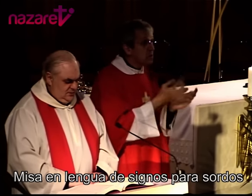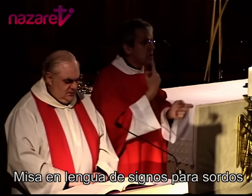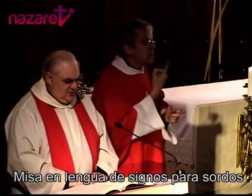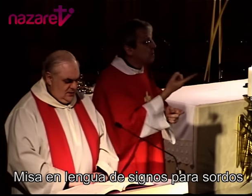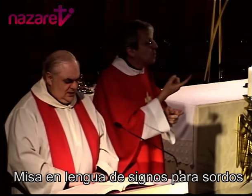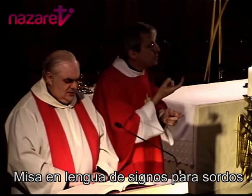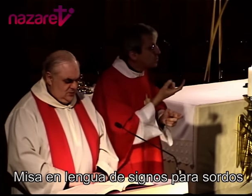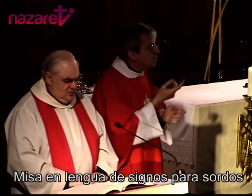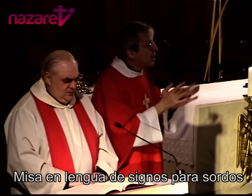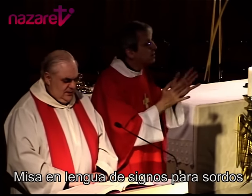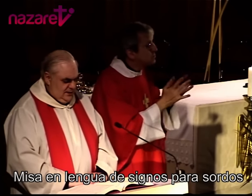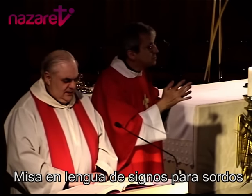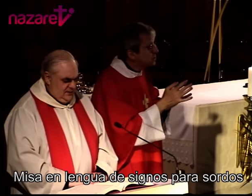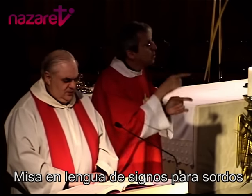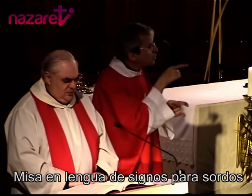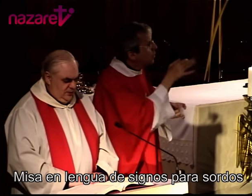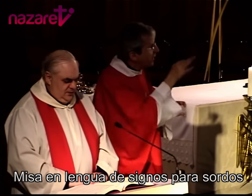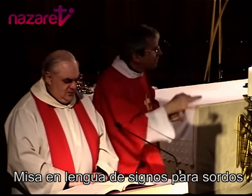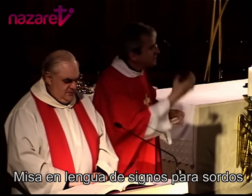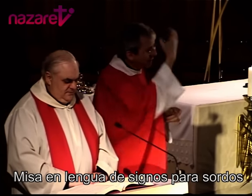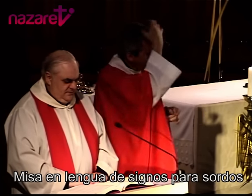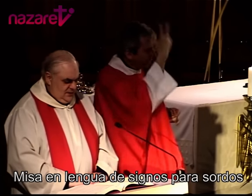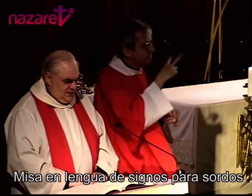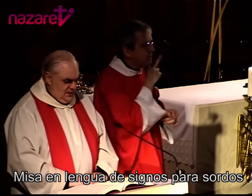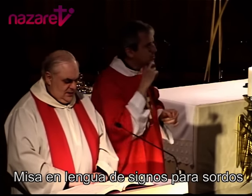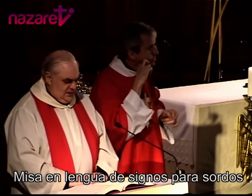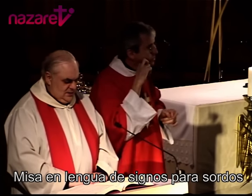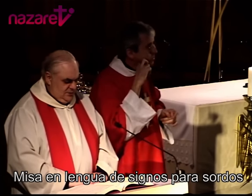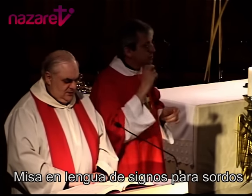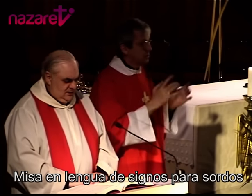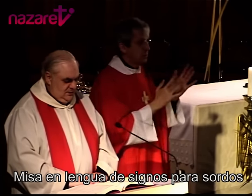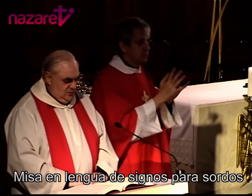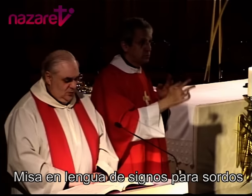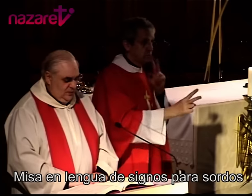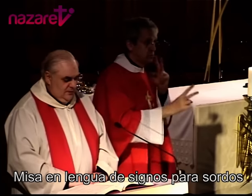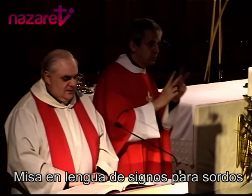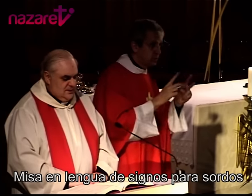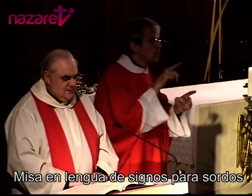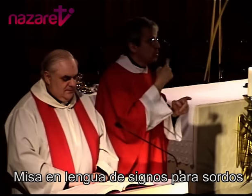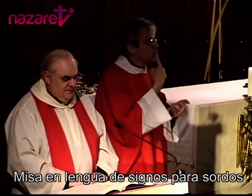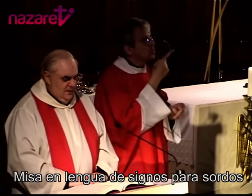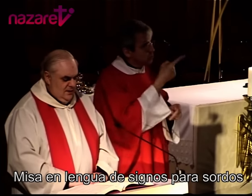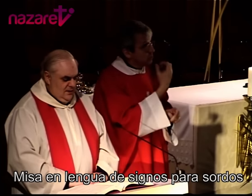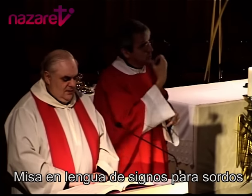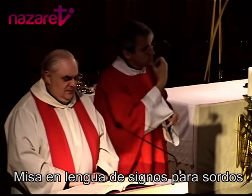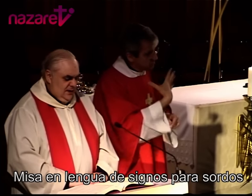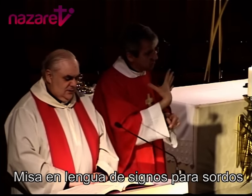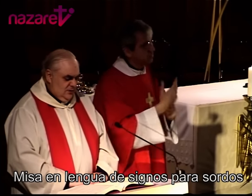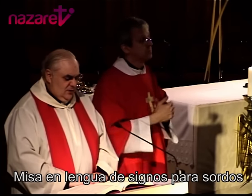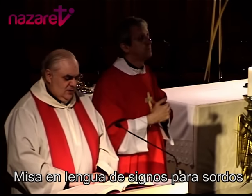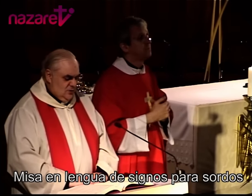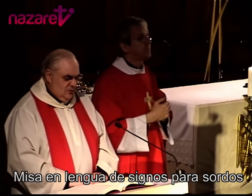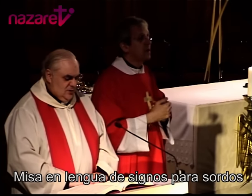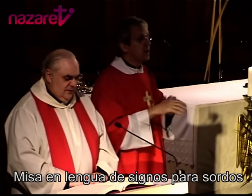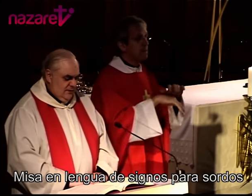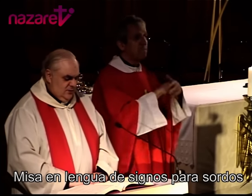preguntó: «¿Eres tú el rey de los judíos?». Él le responde: «Tú lo dices». Pilato